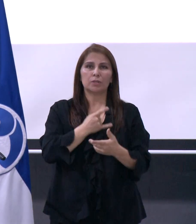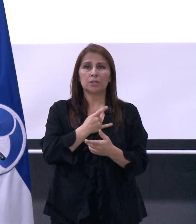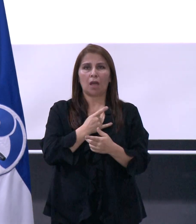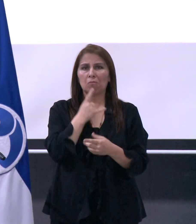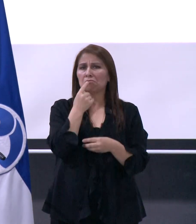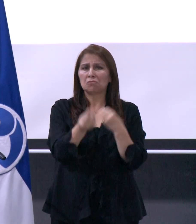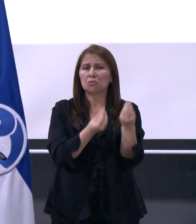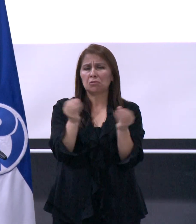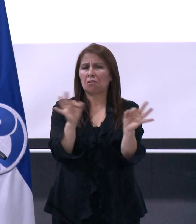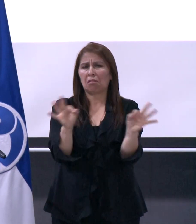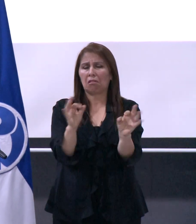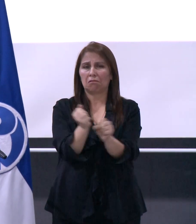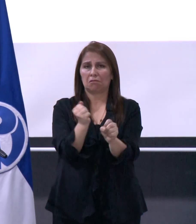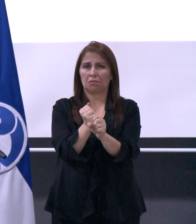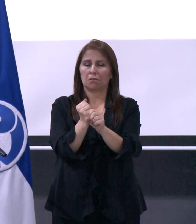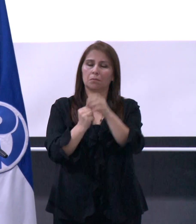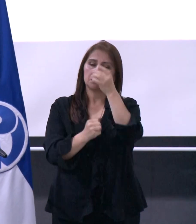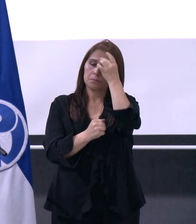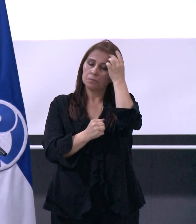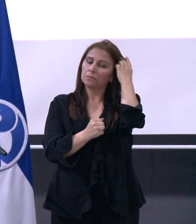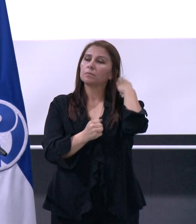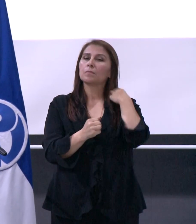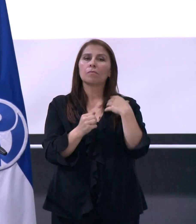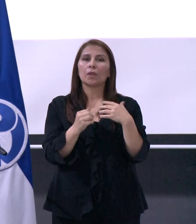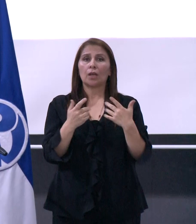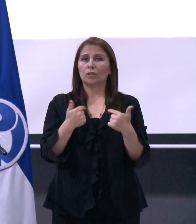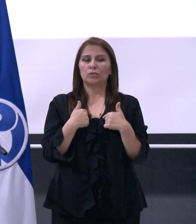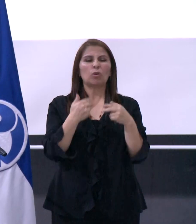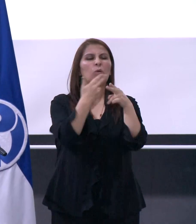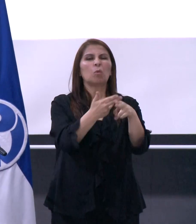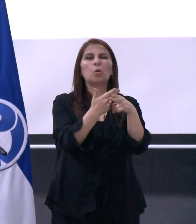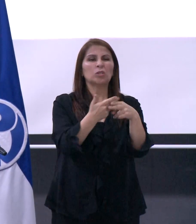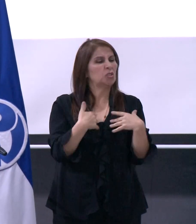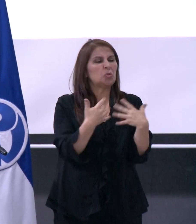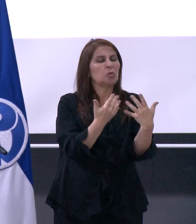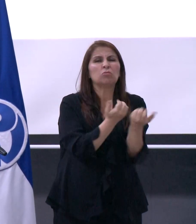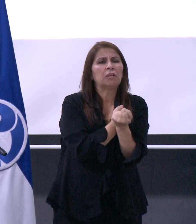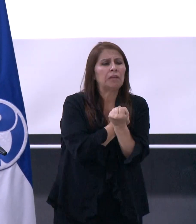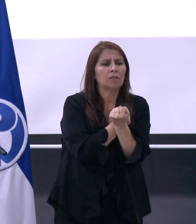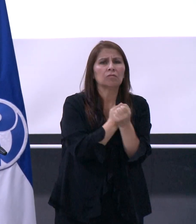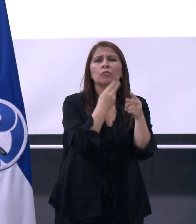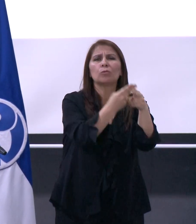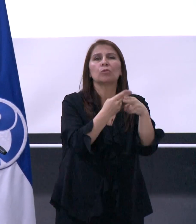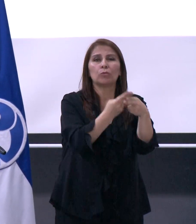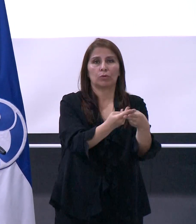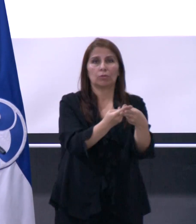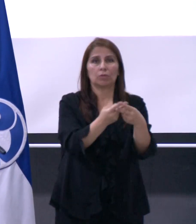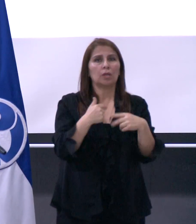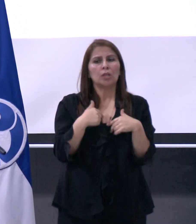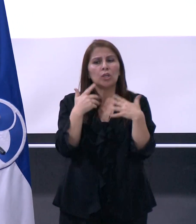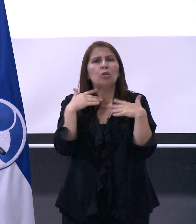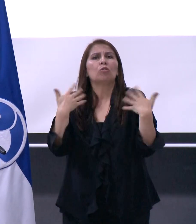1 no cuida lo que no quiere y uno no quiere lo que no conoce